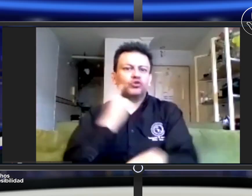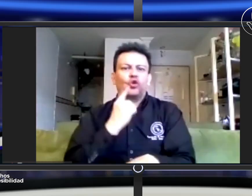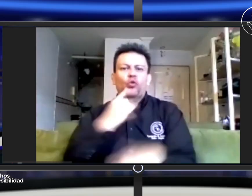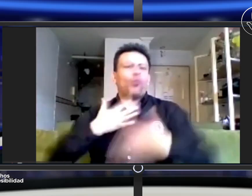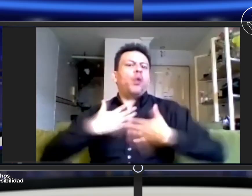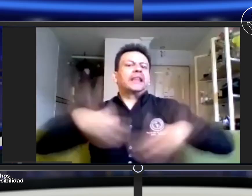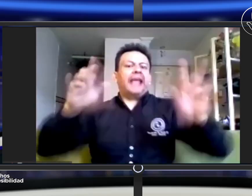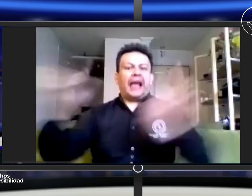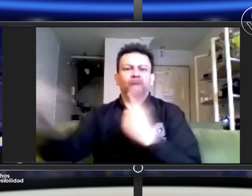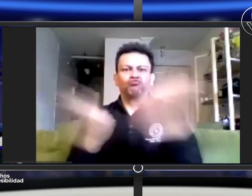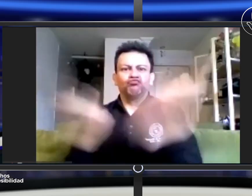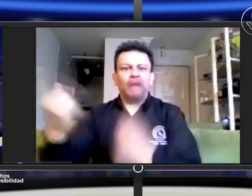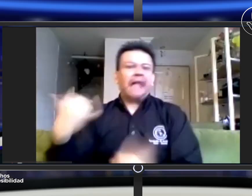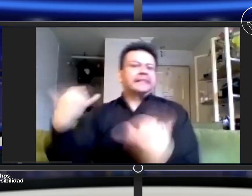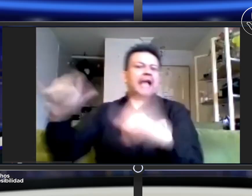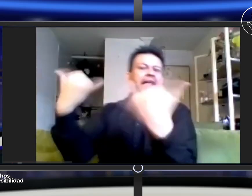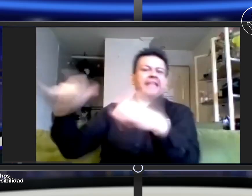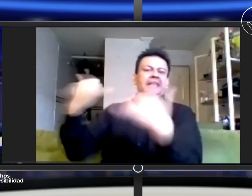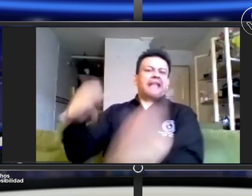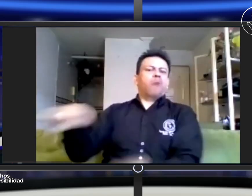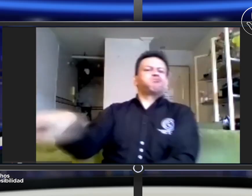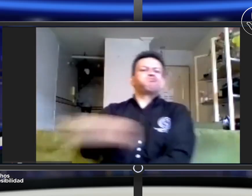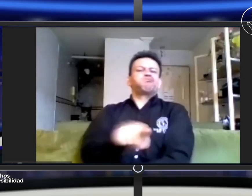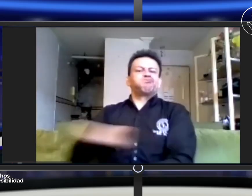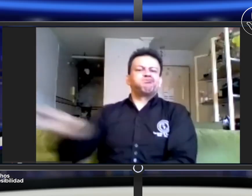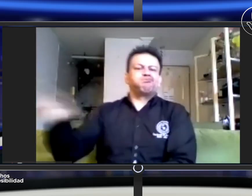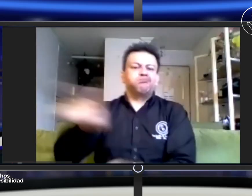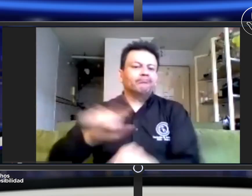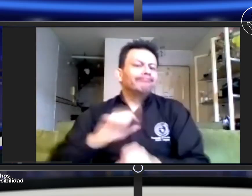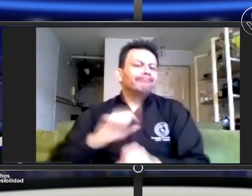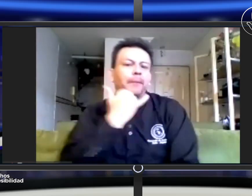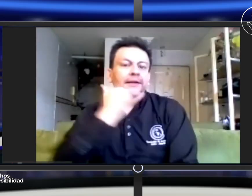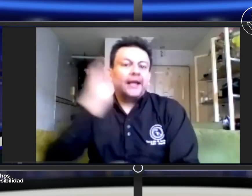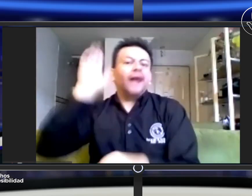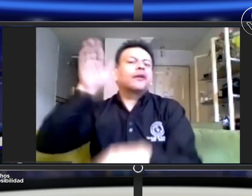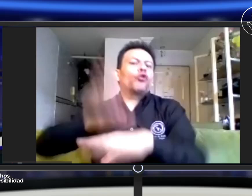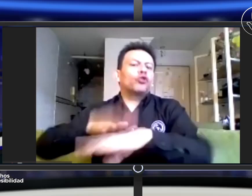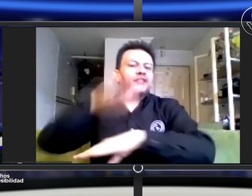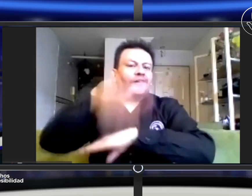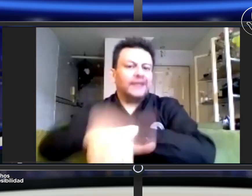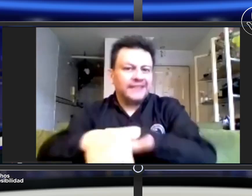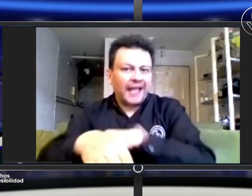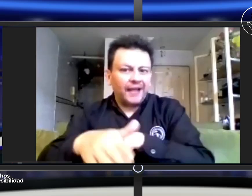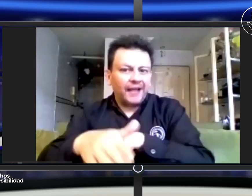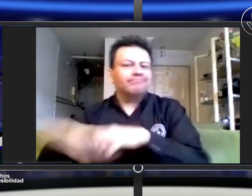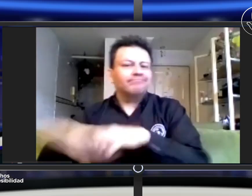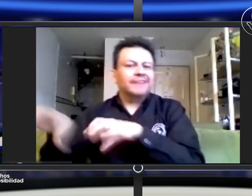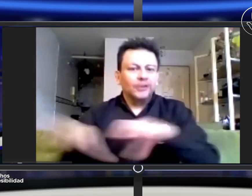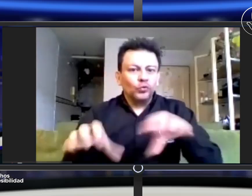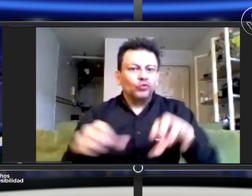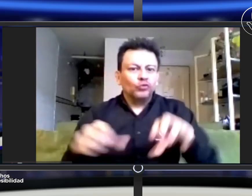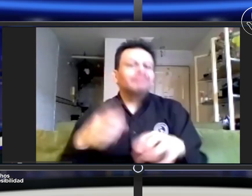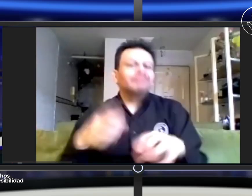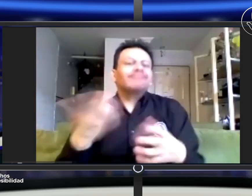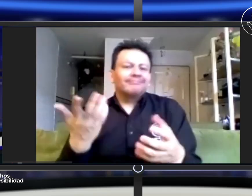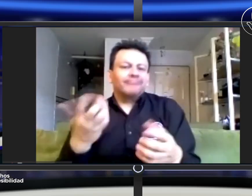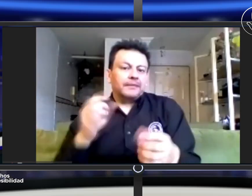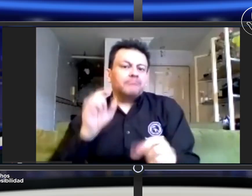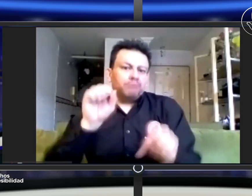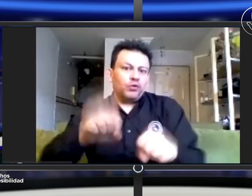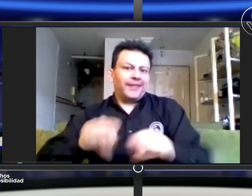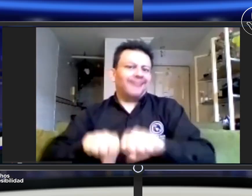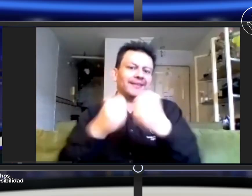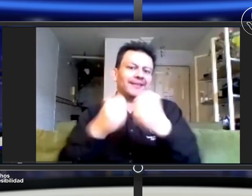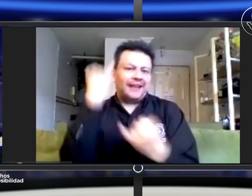sorda. Entonces, para los sordos nos toca estar todo el tiempo pues, enseñando y haciendo notar esto. Entonces, ¿qué pasa? ¿Cuál